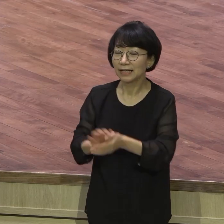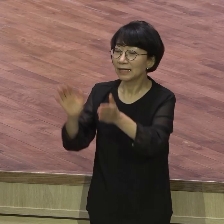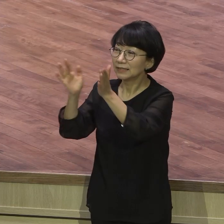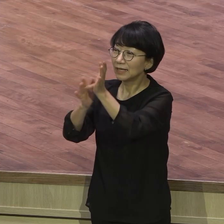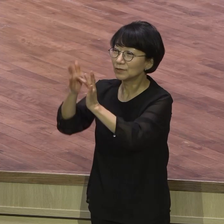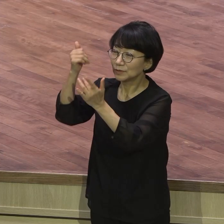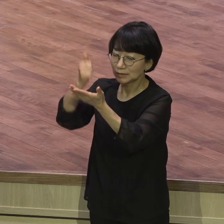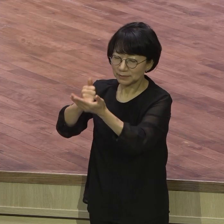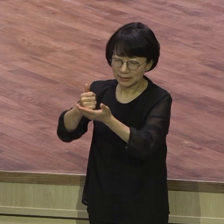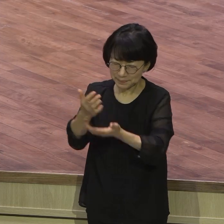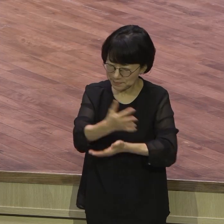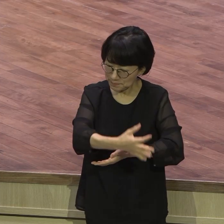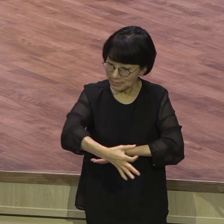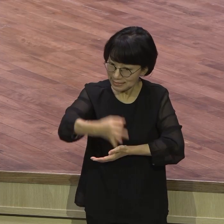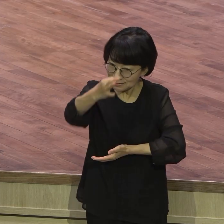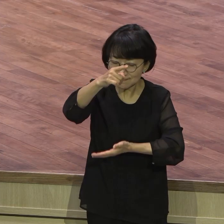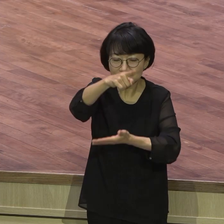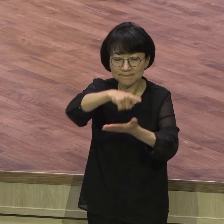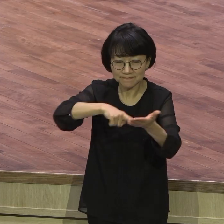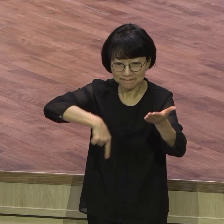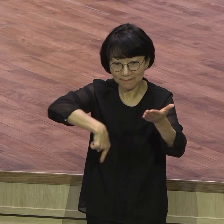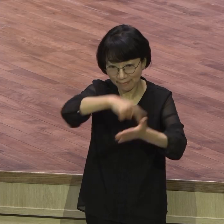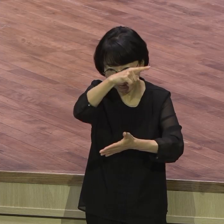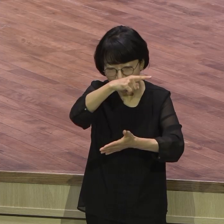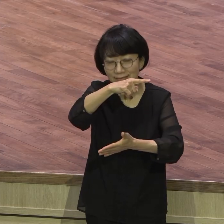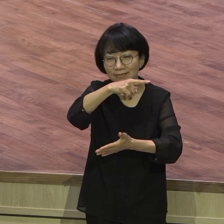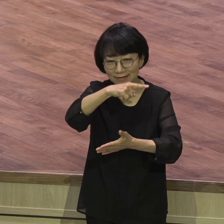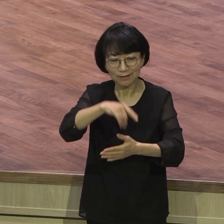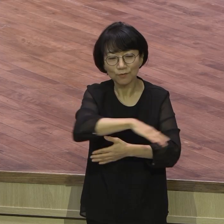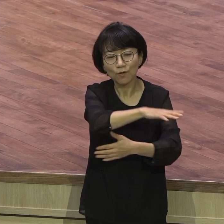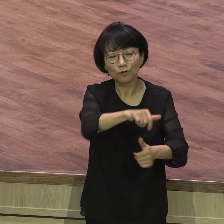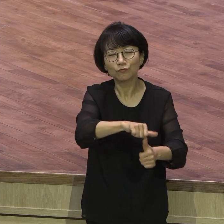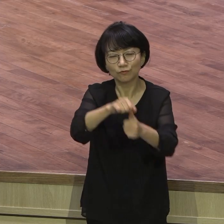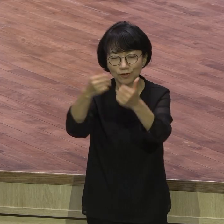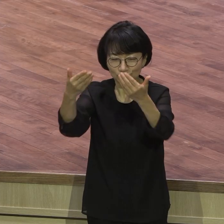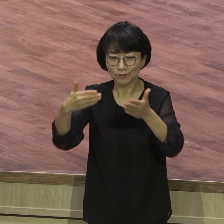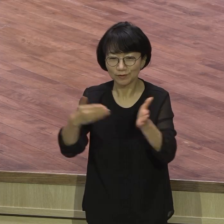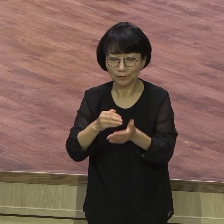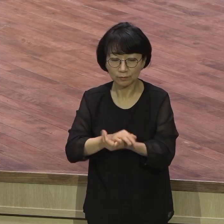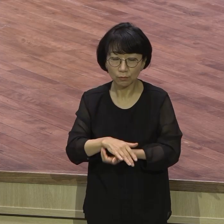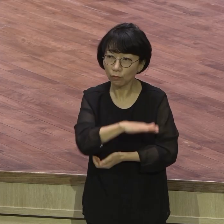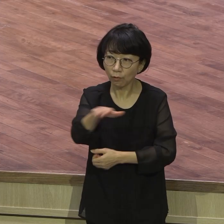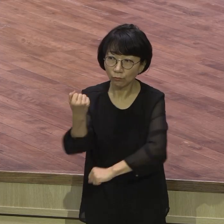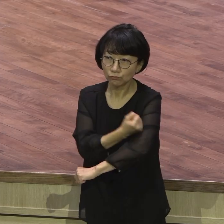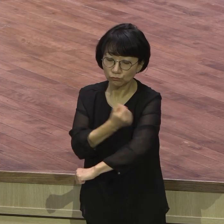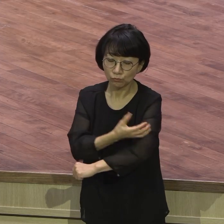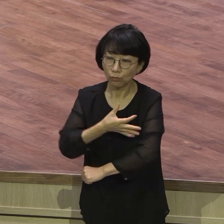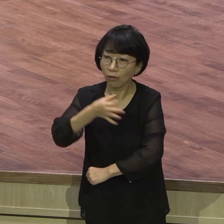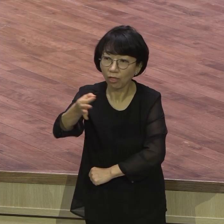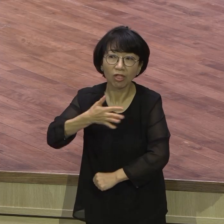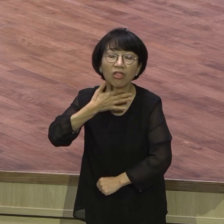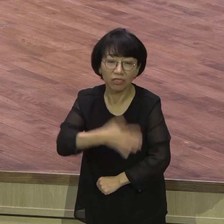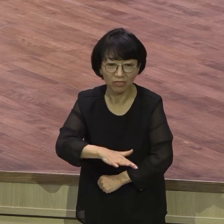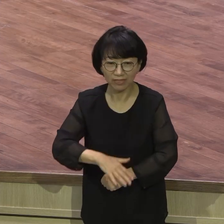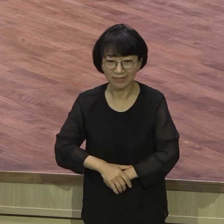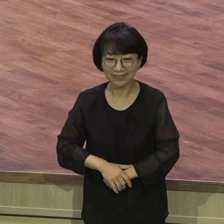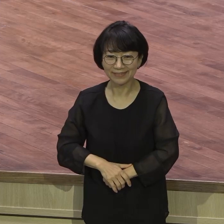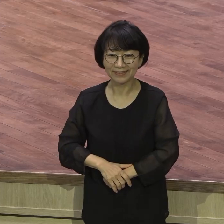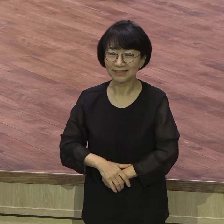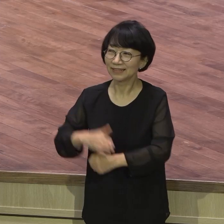대가를 치르시고 우리는 값없이 예수님이 대신 하나님 앞에 우리